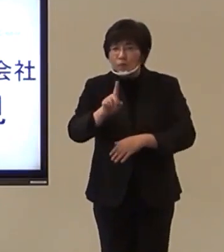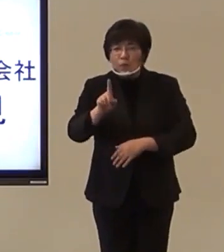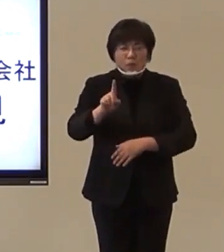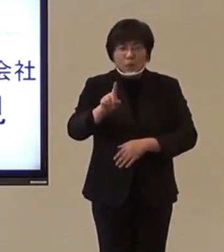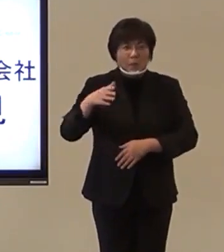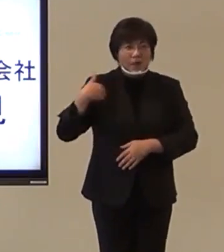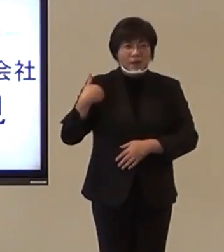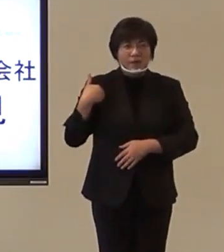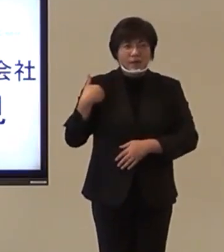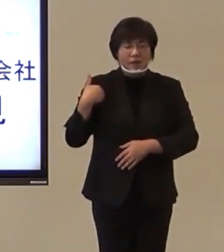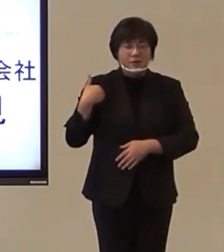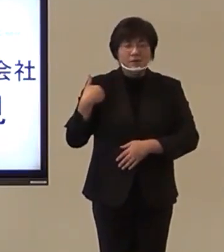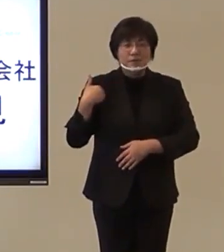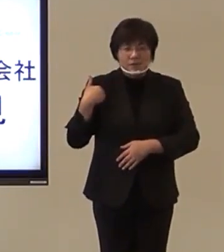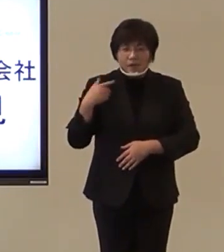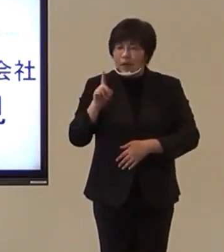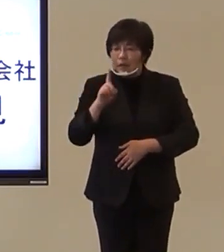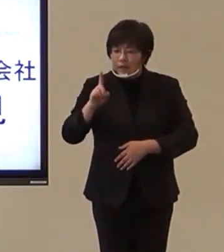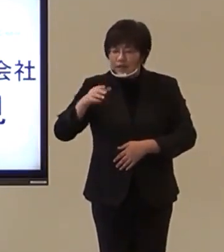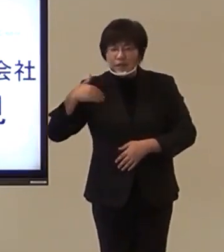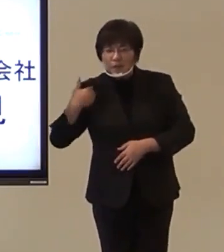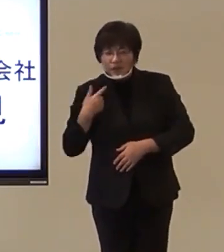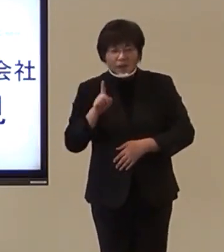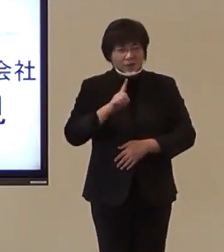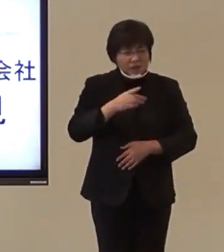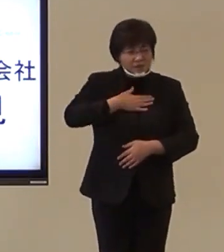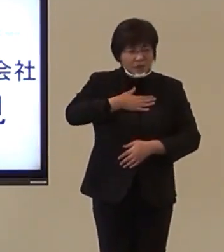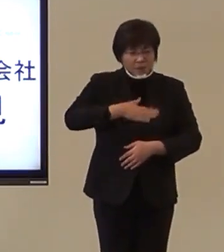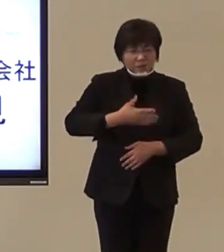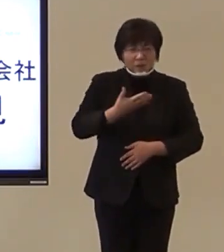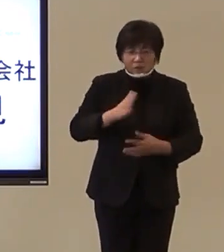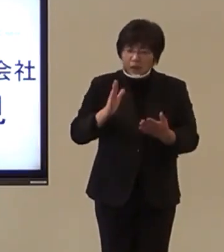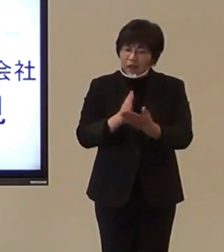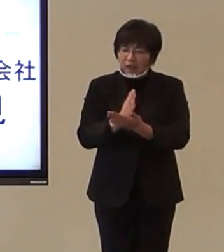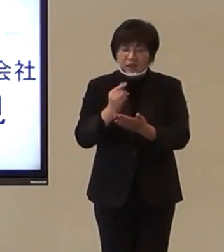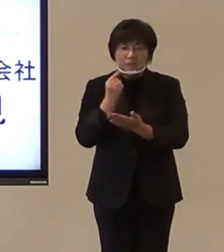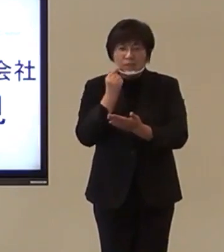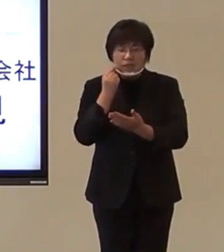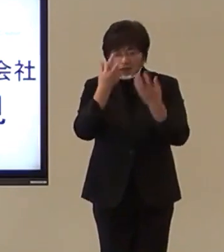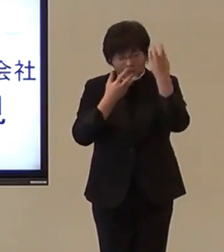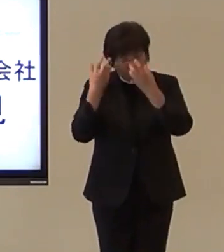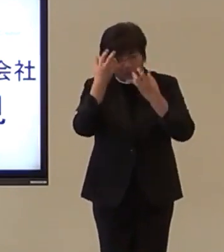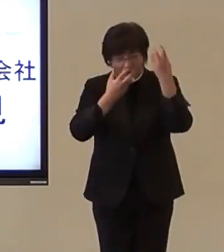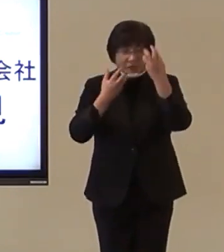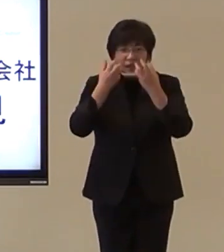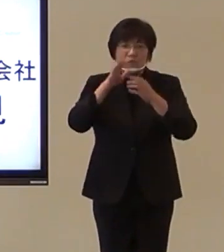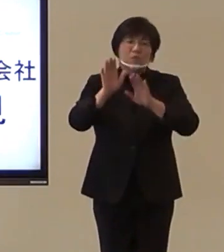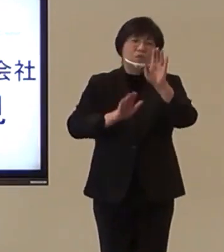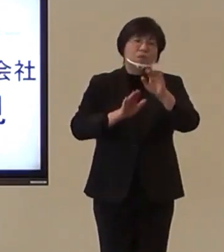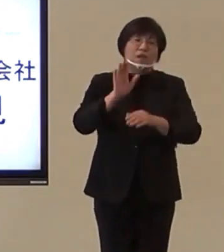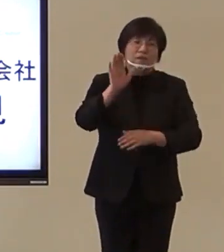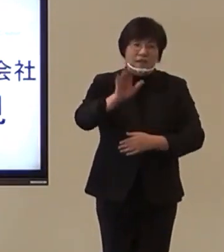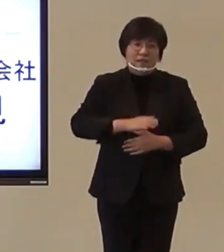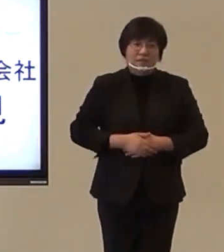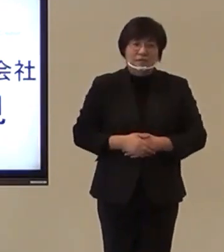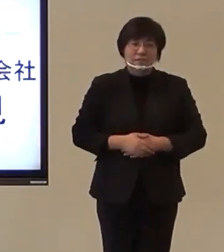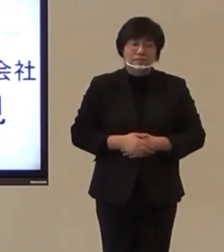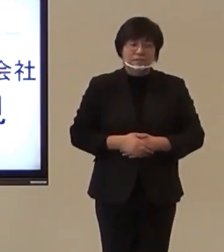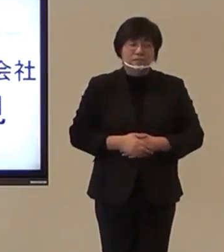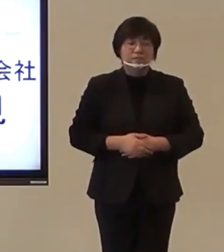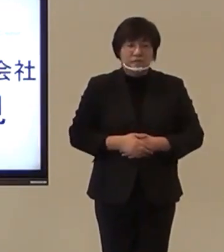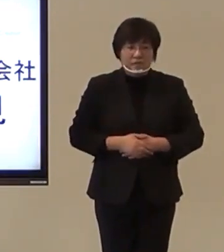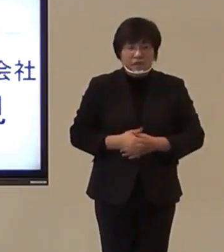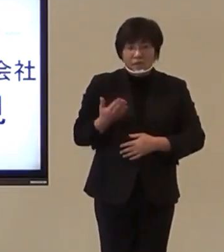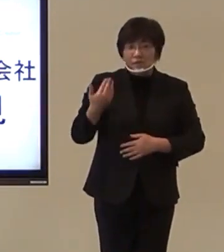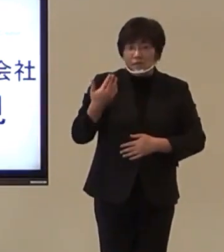ない、何がわからなくて何が分かっているかがわからないという声があります。ここはですね、私は先